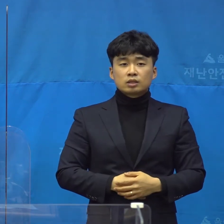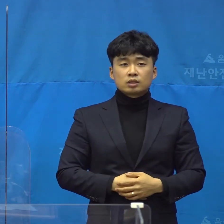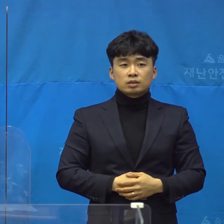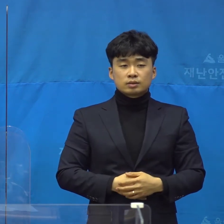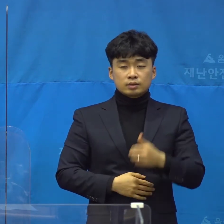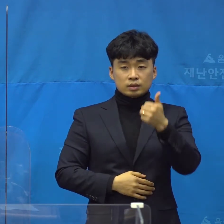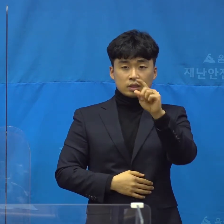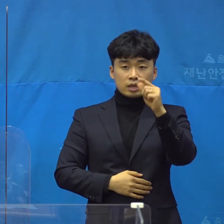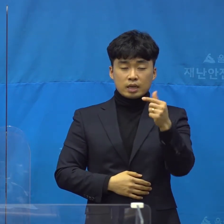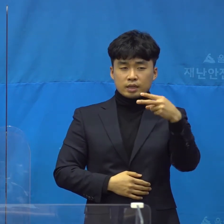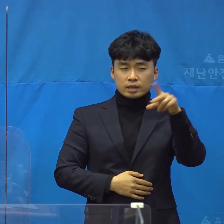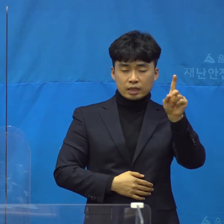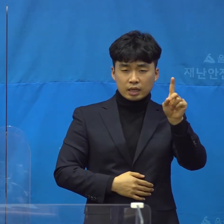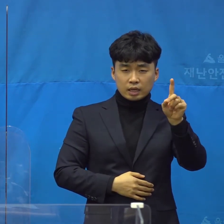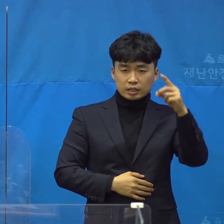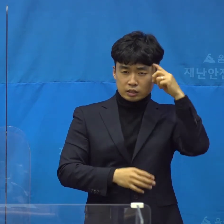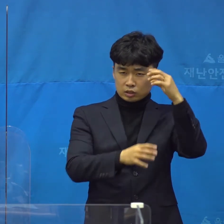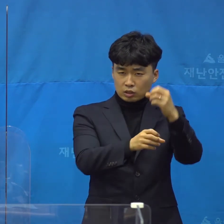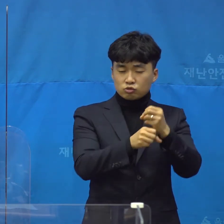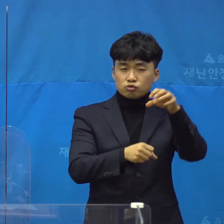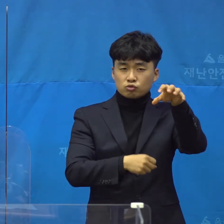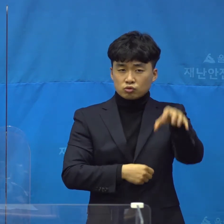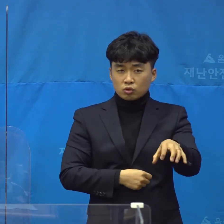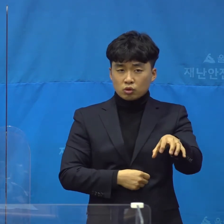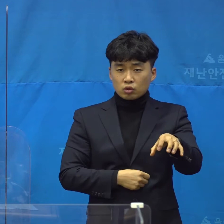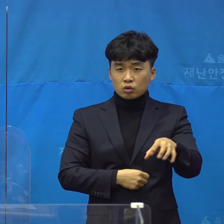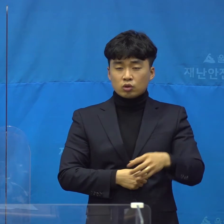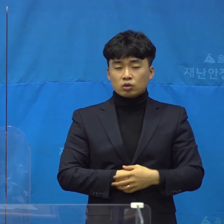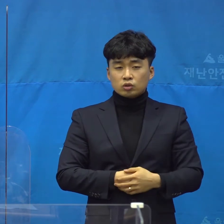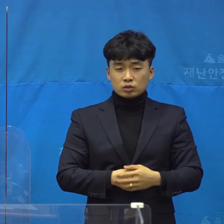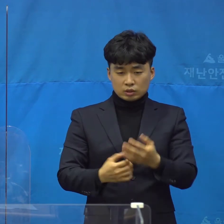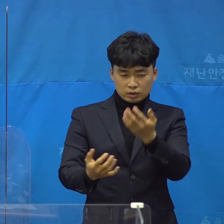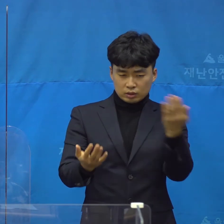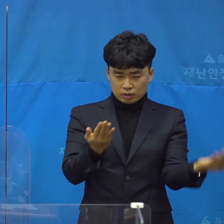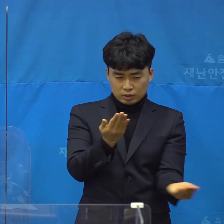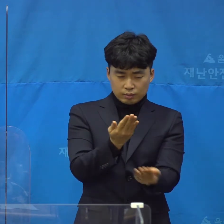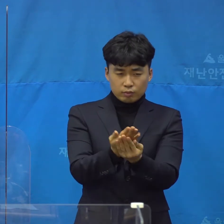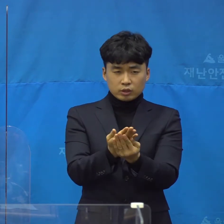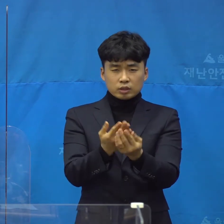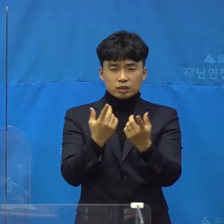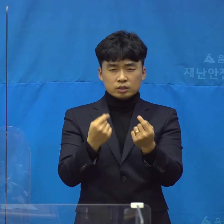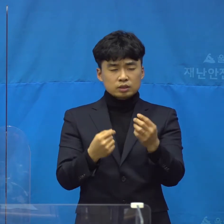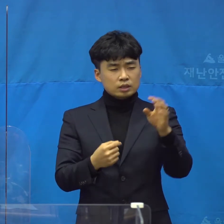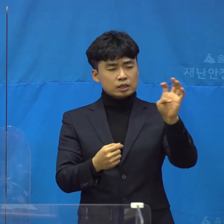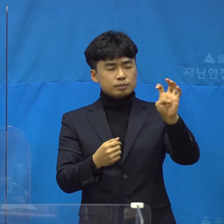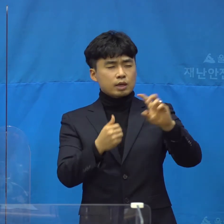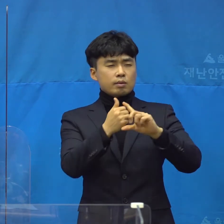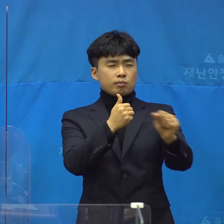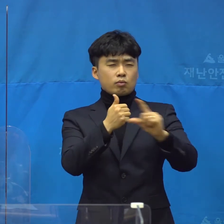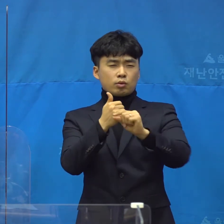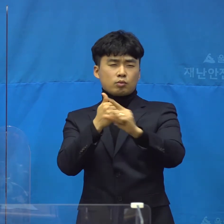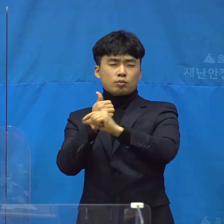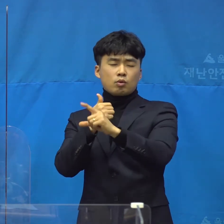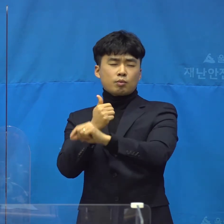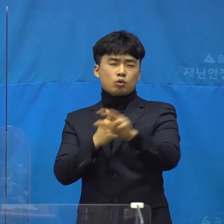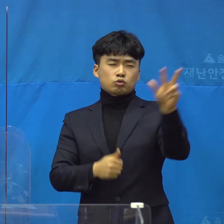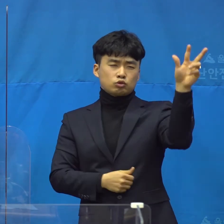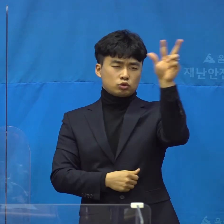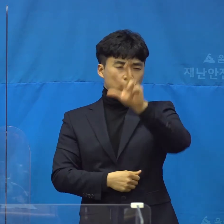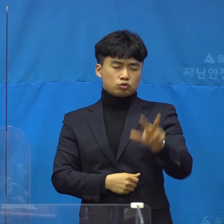한다연구소 사역 현황은 청구해 주신 자료와 같이 40개 시설이 되겠습니다.